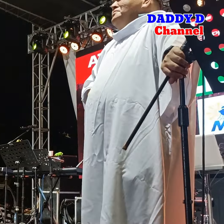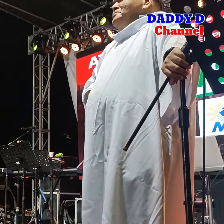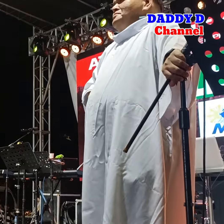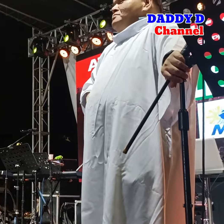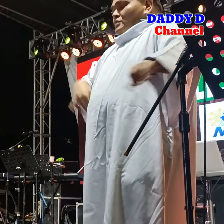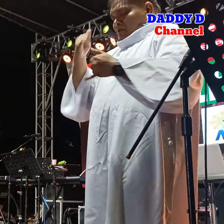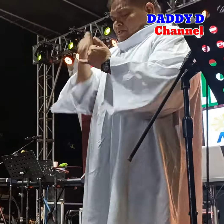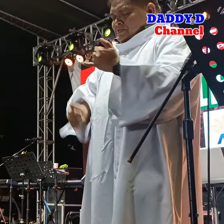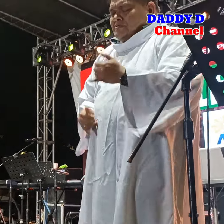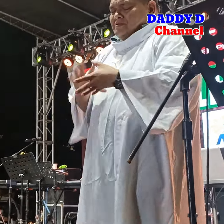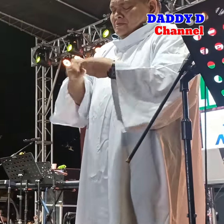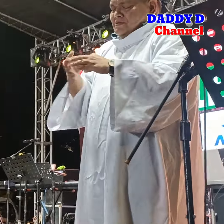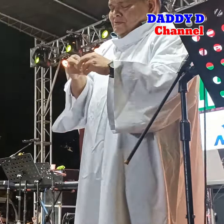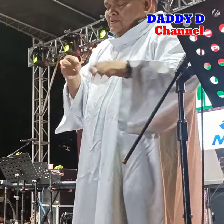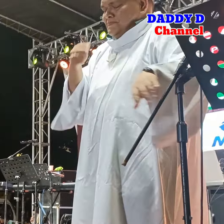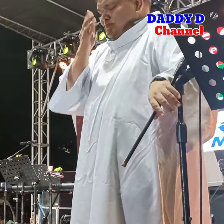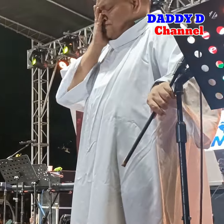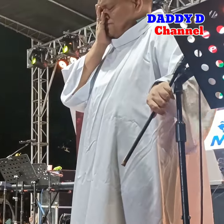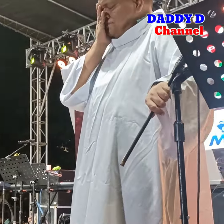Huling kwento.